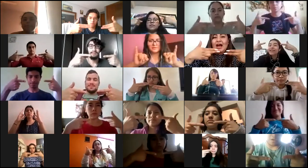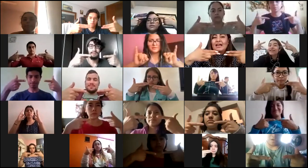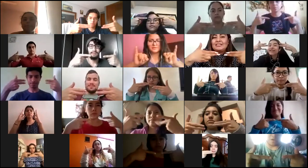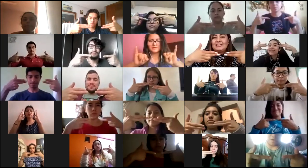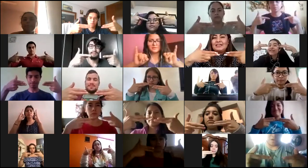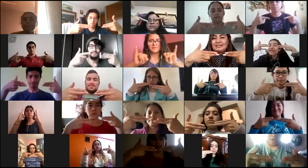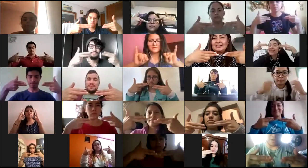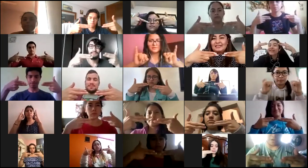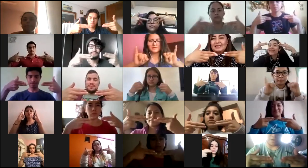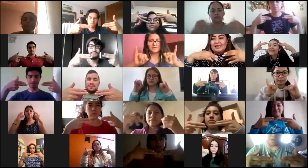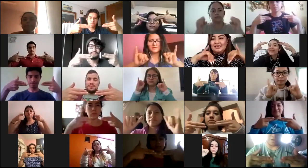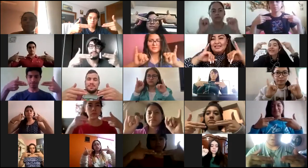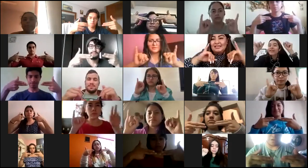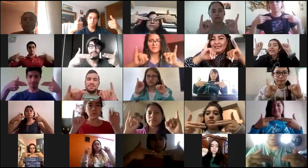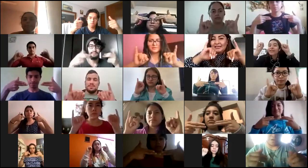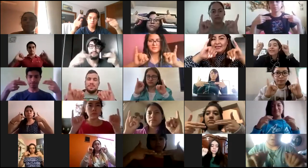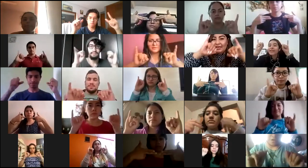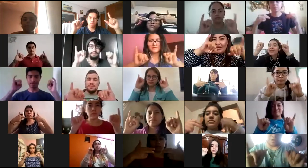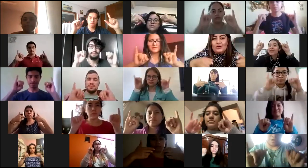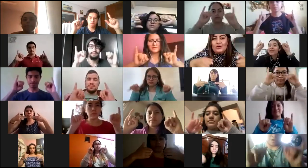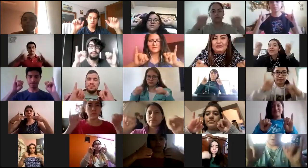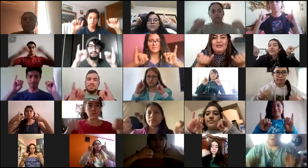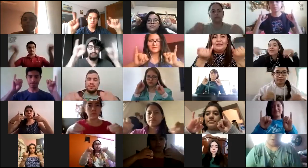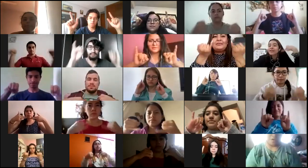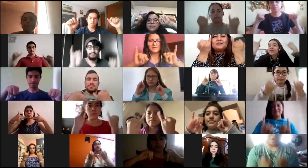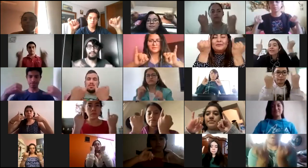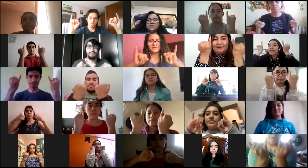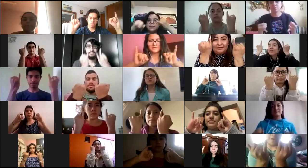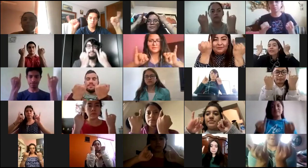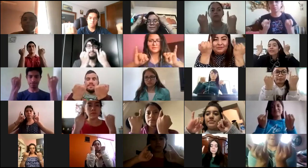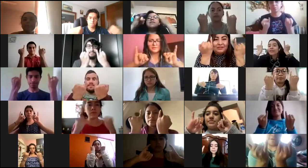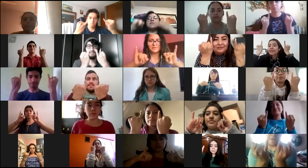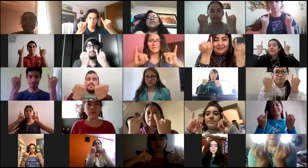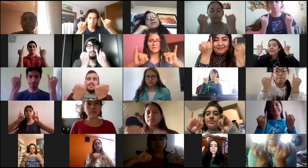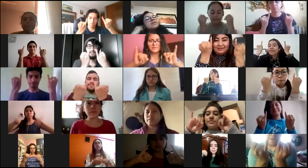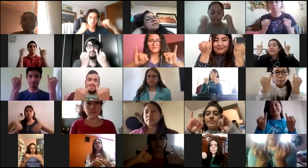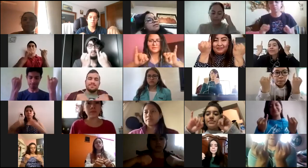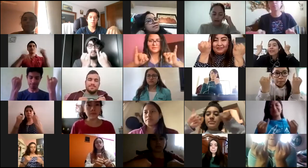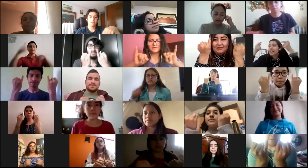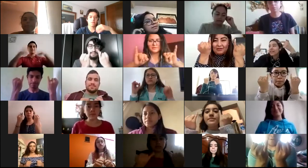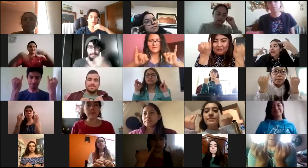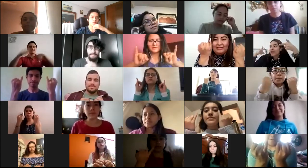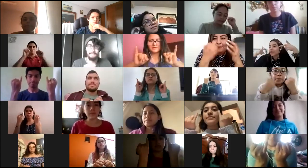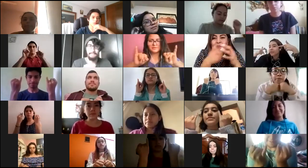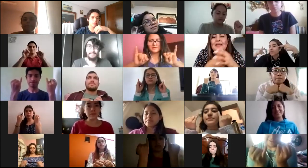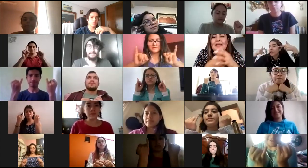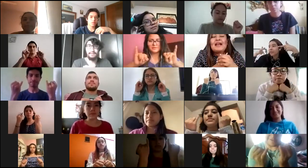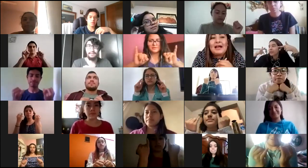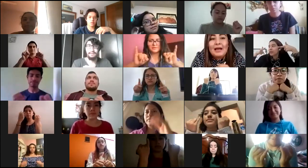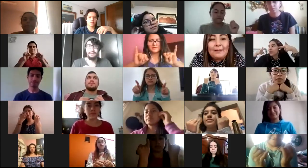H, I, J. ¿Vamos bien? ¿Podemos continuar? J. K. Para la